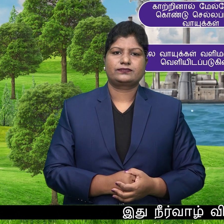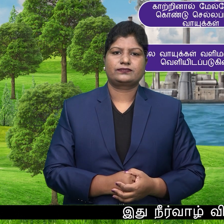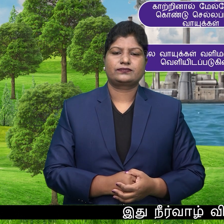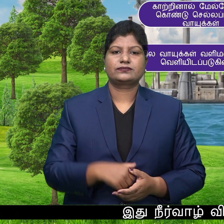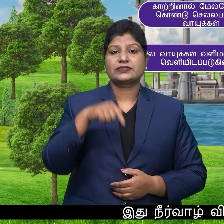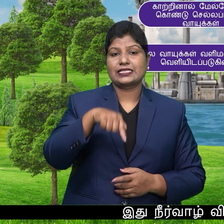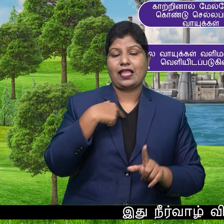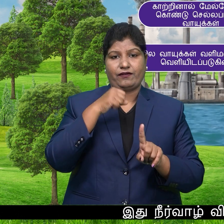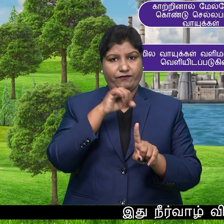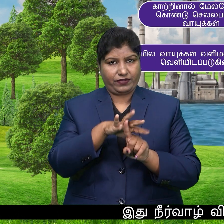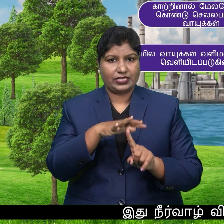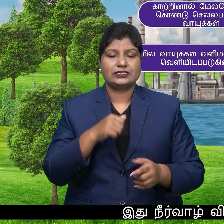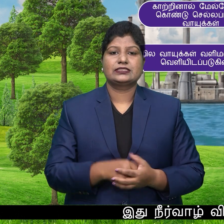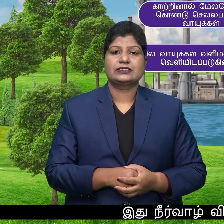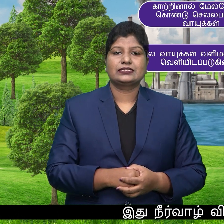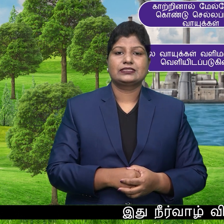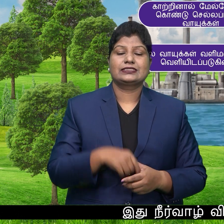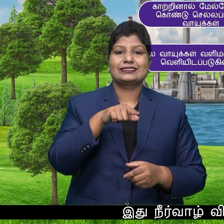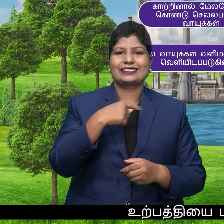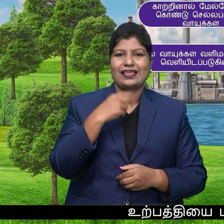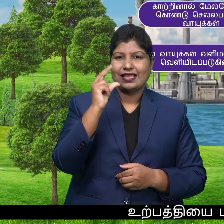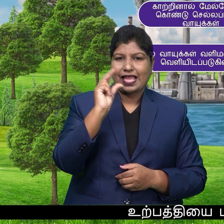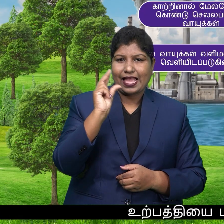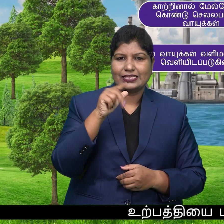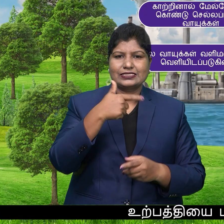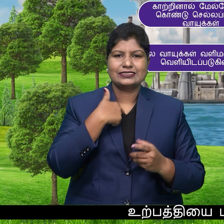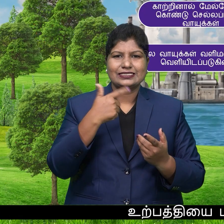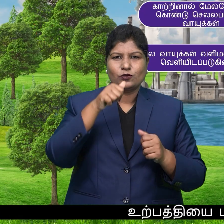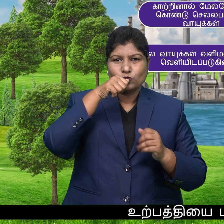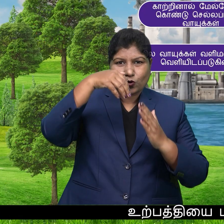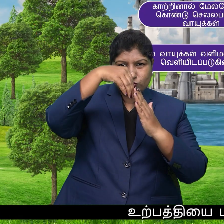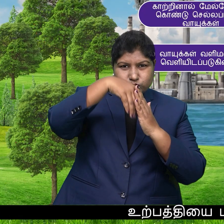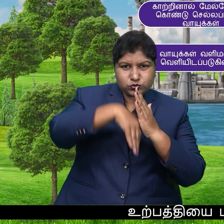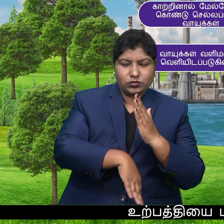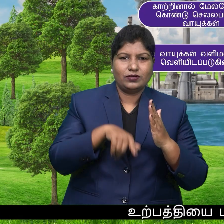இது நீர்வாழ் விலங்குகளில் முட்டை உற்பத்தியை பாதிக்கிறது மற்றும்